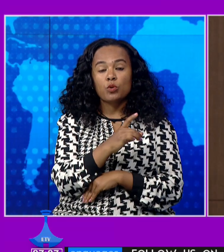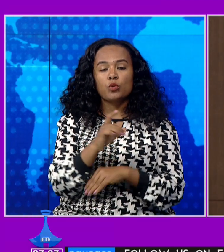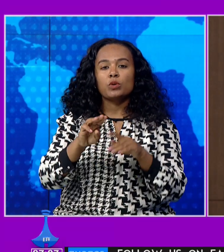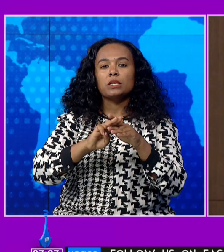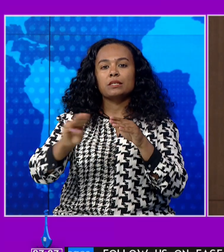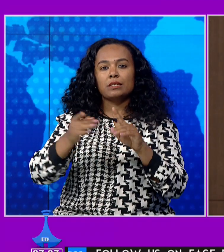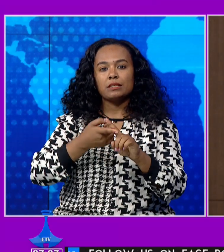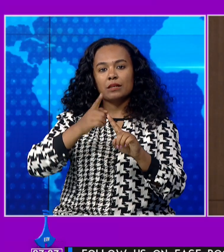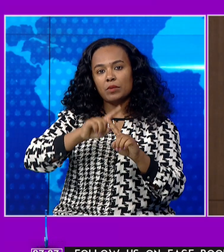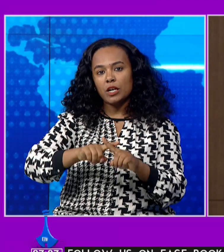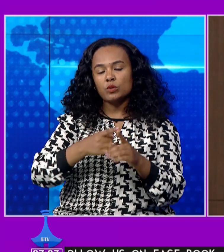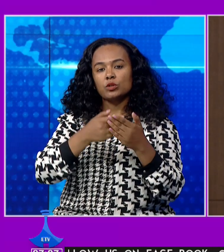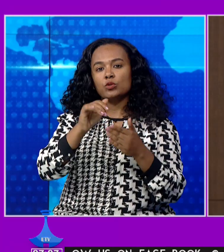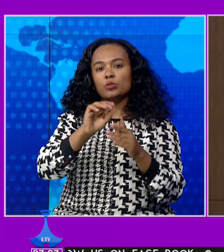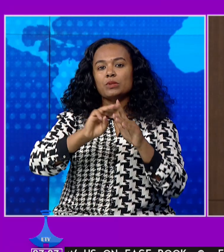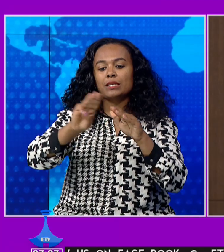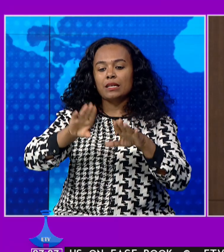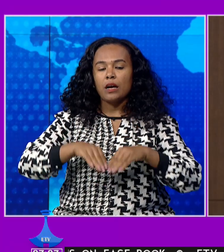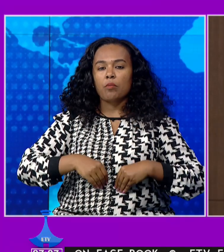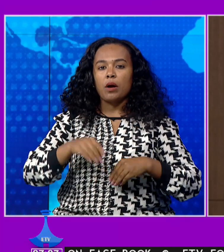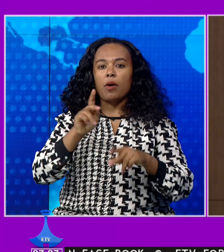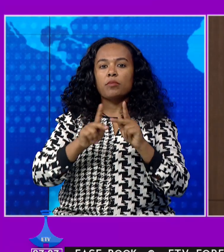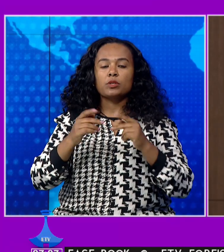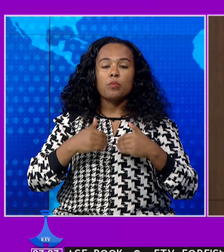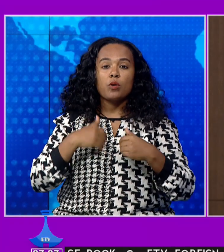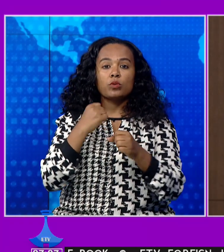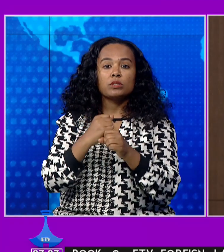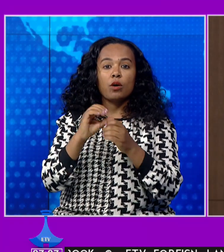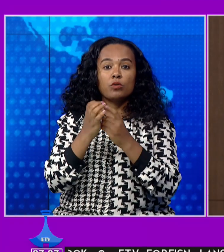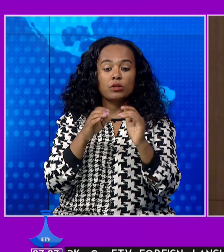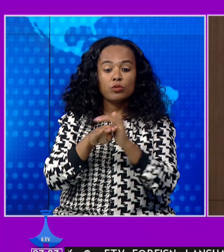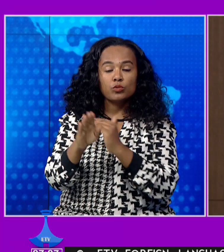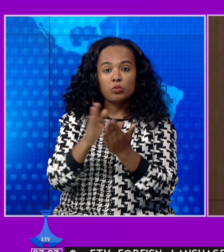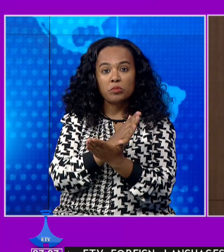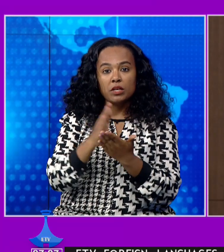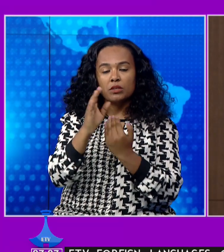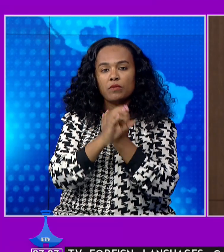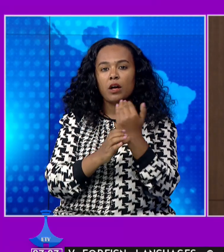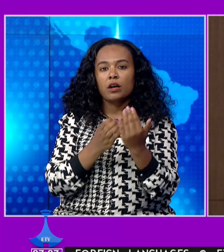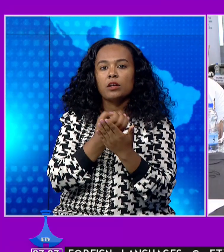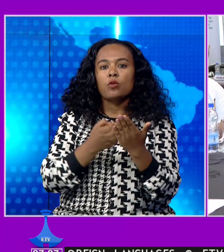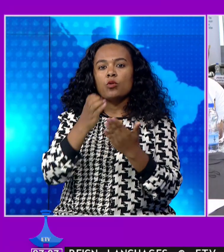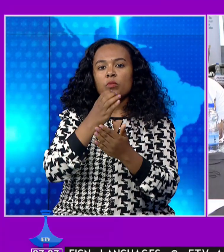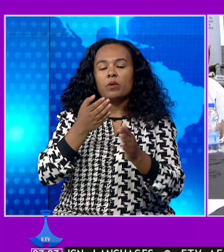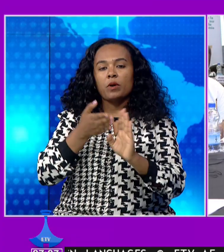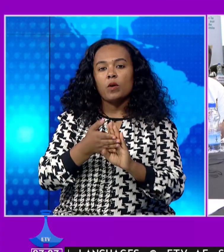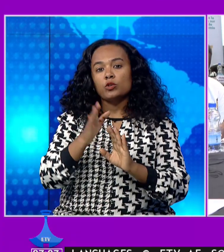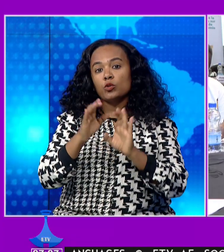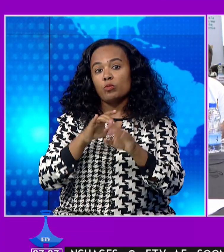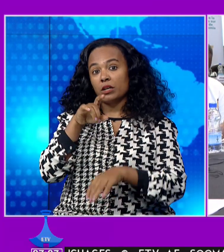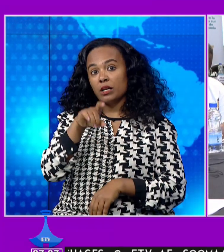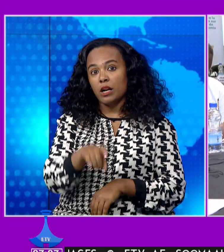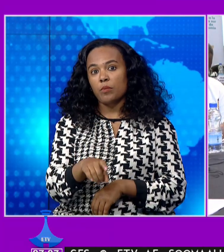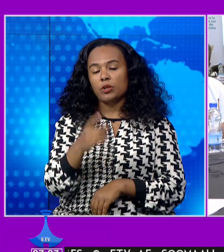የስደት ተመላሾች እንዲሁም ስደት ተቀባይ ማህበረሰብ ባሉ የሥራ መስኮች ውስጥ በመሳተፍ ለሀገር ኢኮኖሚ የበኩላቸውን ማድረግ